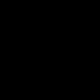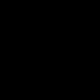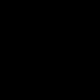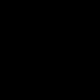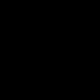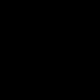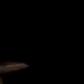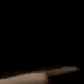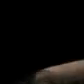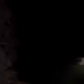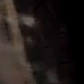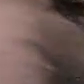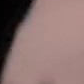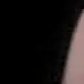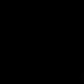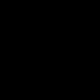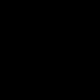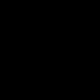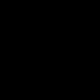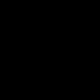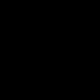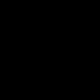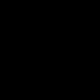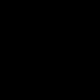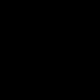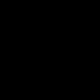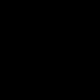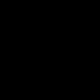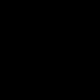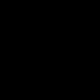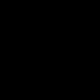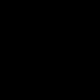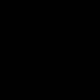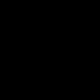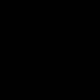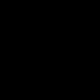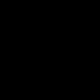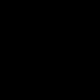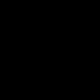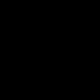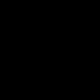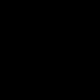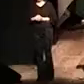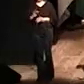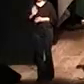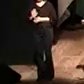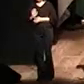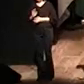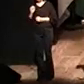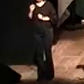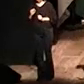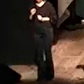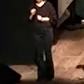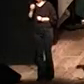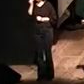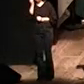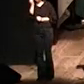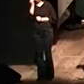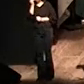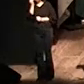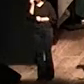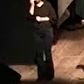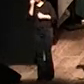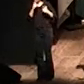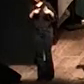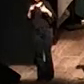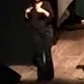esse profissional ali registrado cadastrado agora localmente o que pode ser verificado é o tempo de